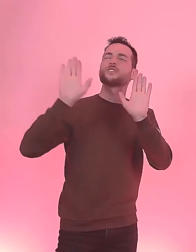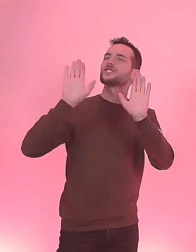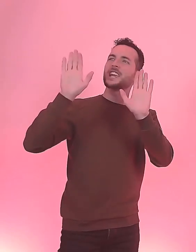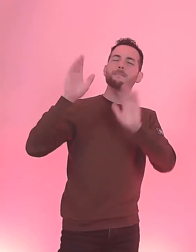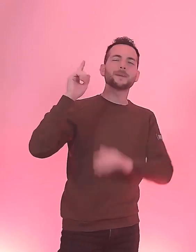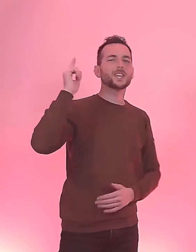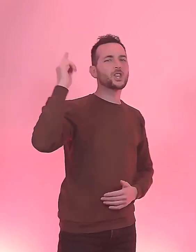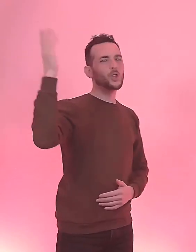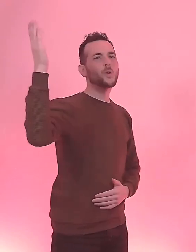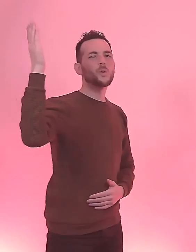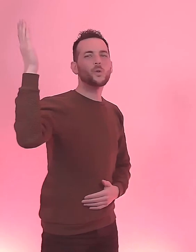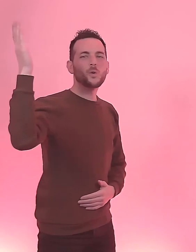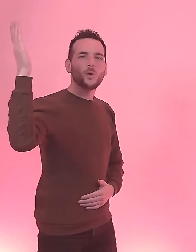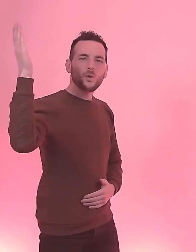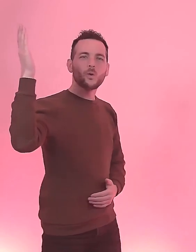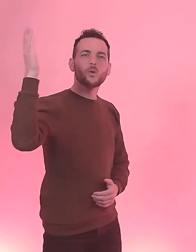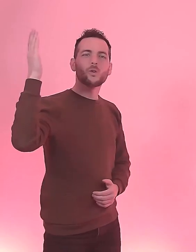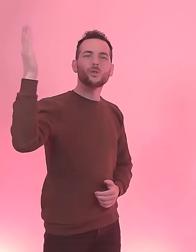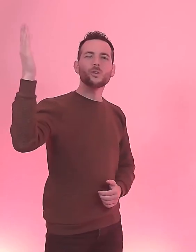share